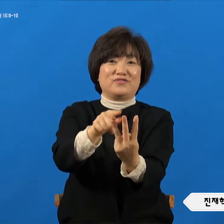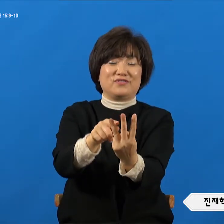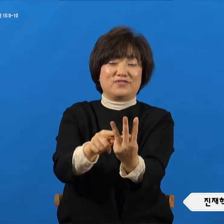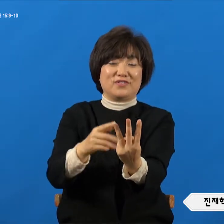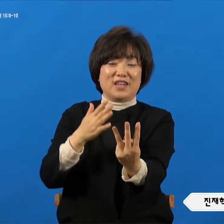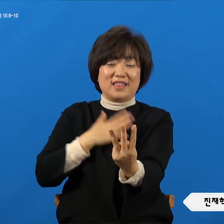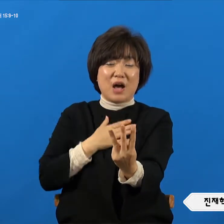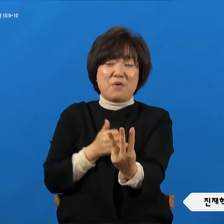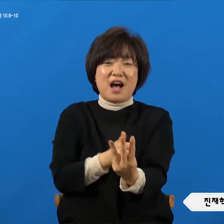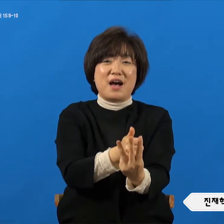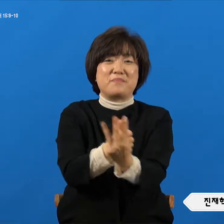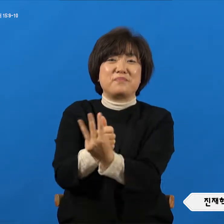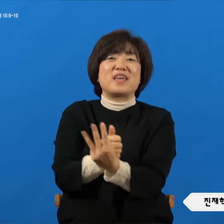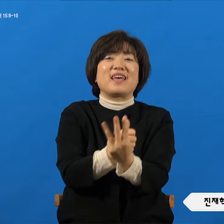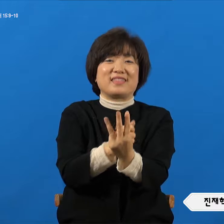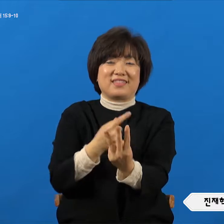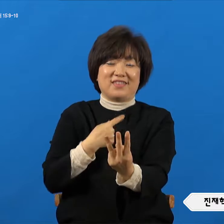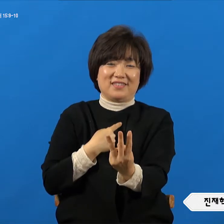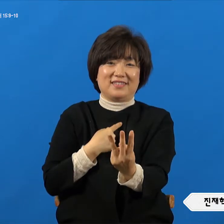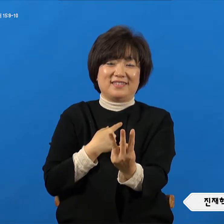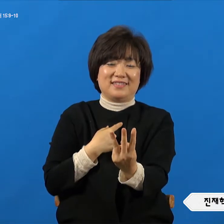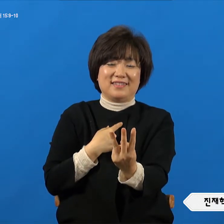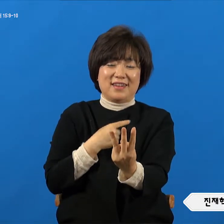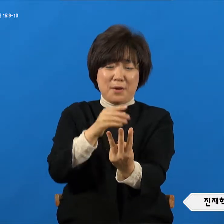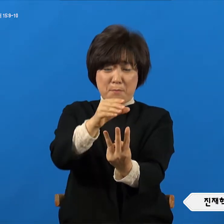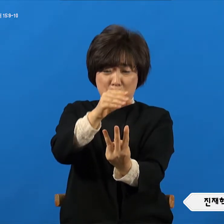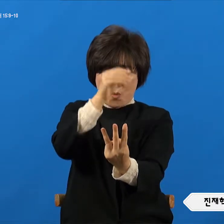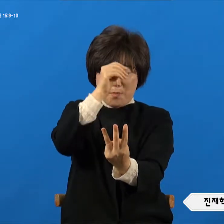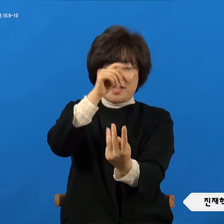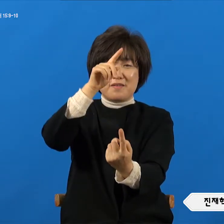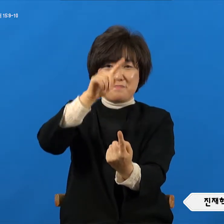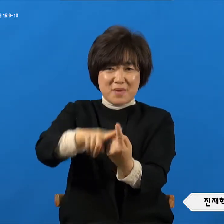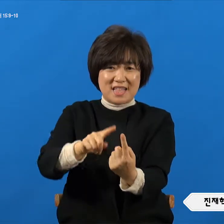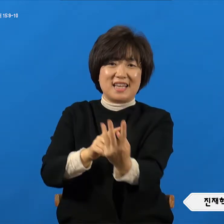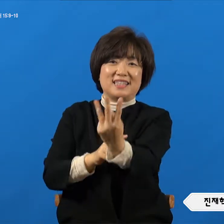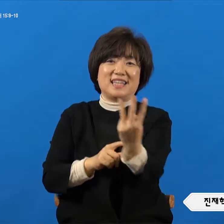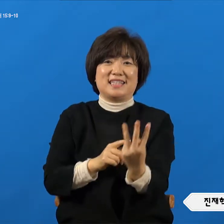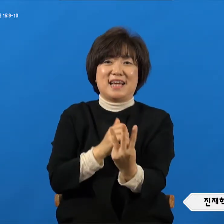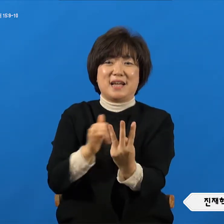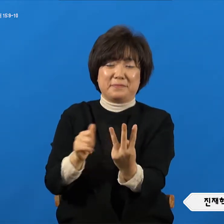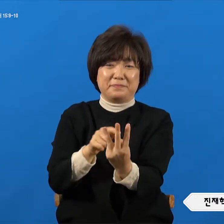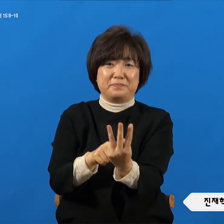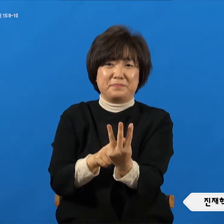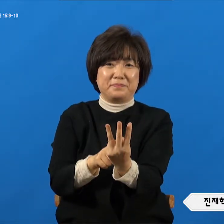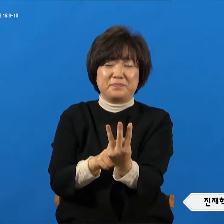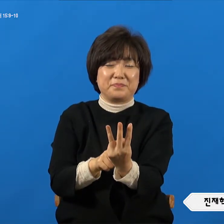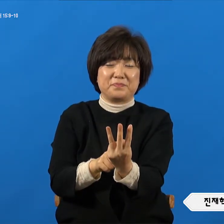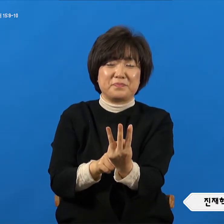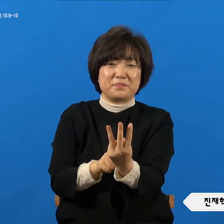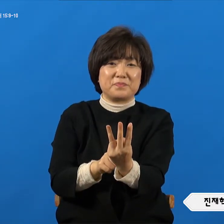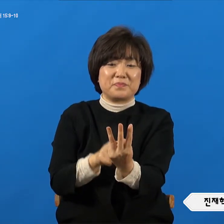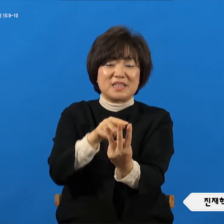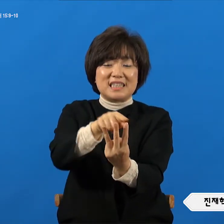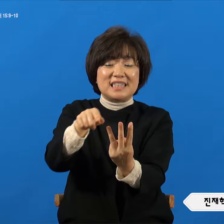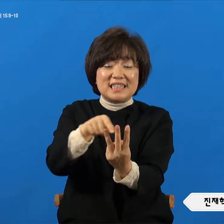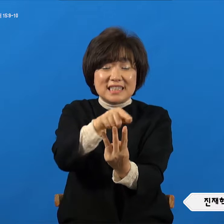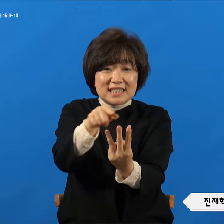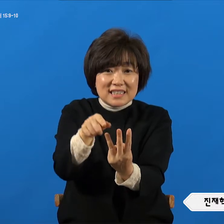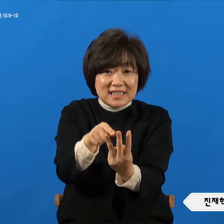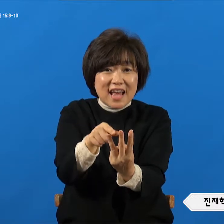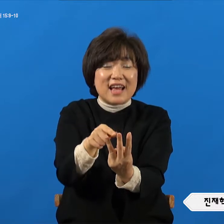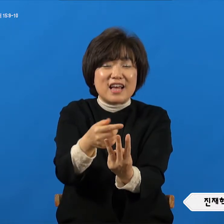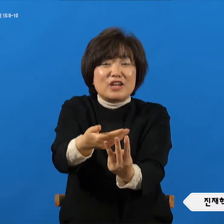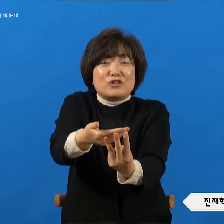했던 사람이 있었습니다. 그에게 롤 모델이 됐던 사람이 있었습니다. 바로 그들의